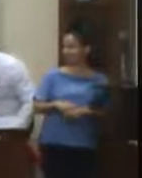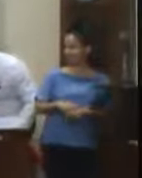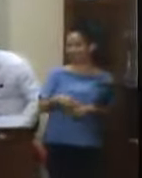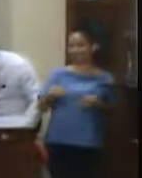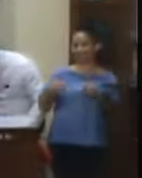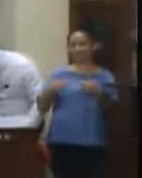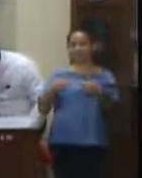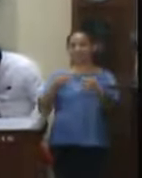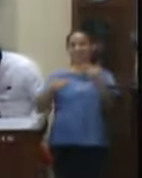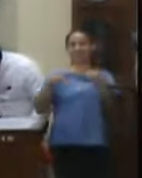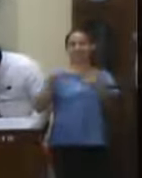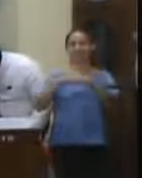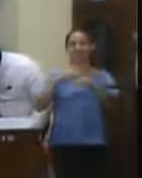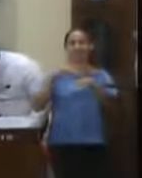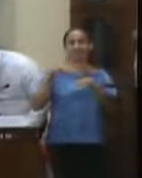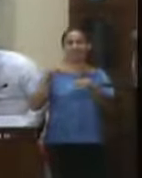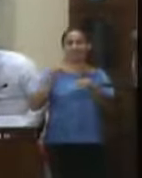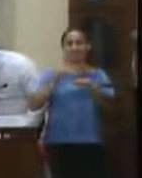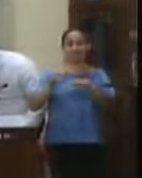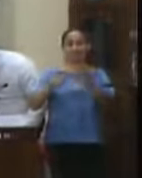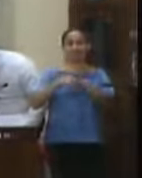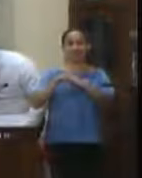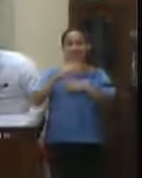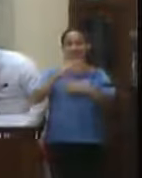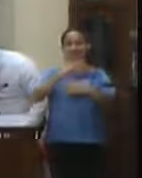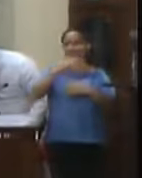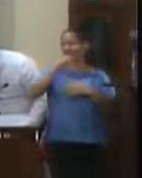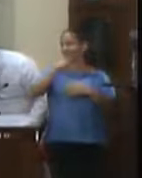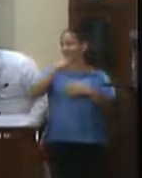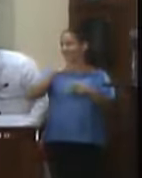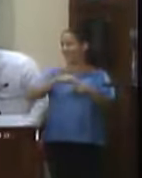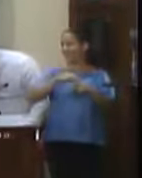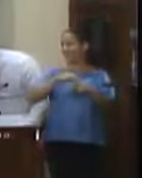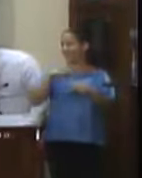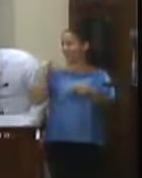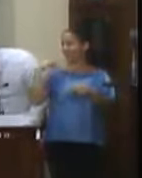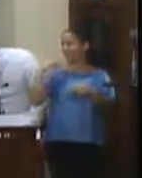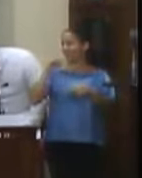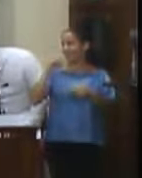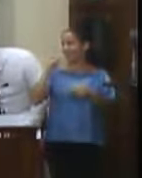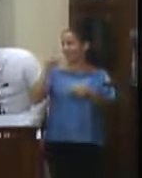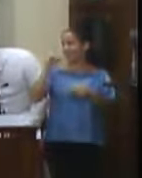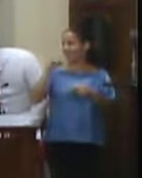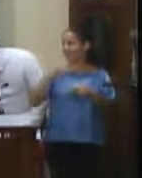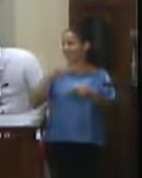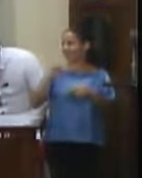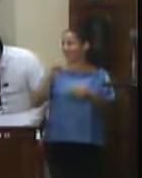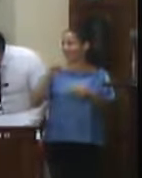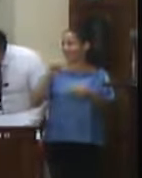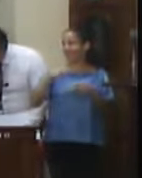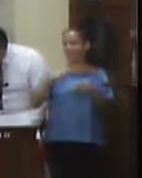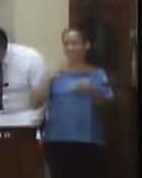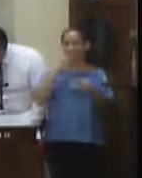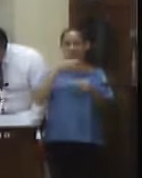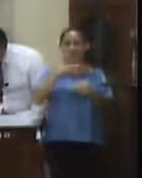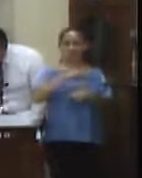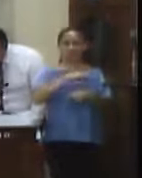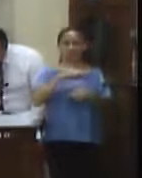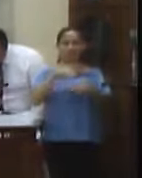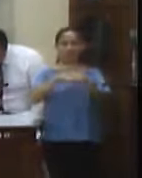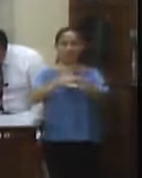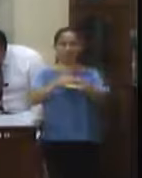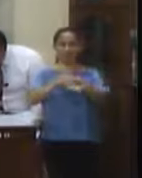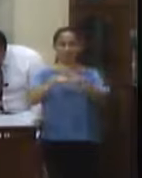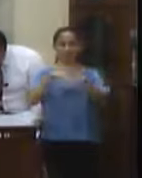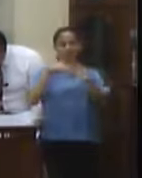Segunda discussão e votação do projeto de lei ordinária 48. Vereador Saulo Correia, dispõe sobre a guarda, o depósito e a